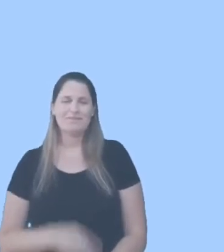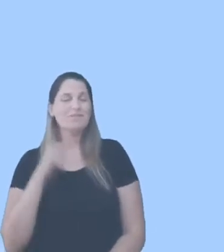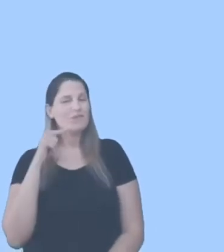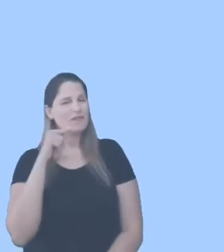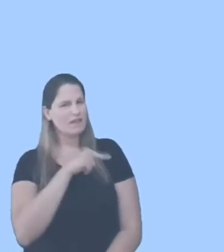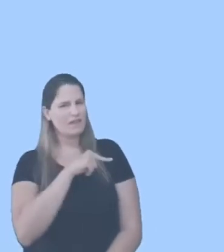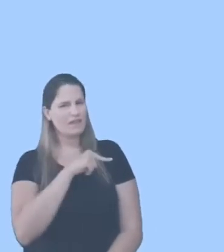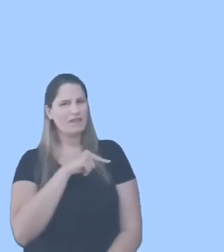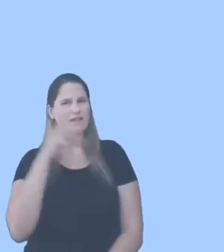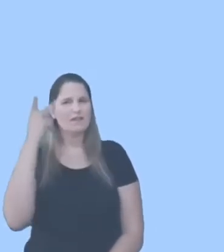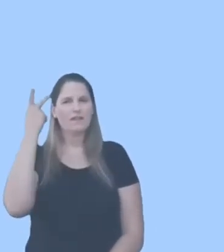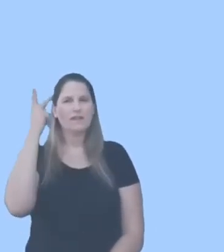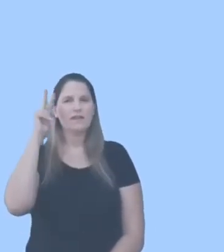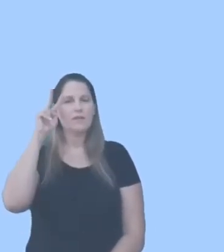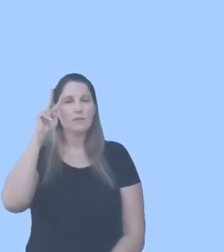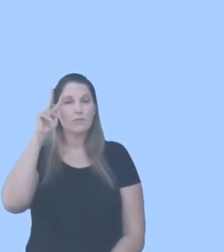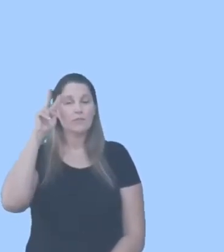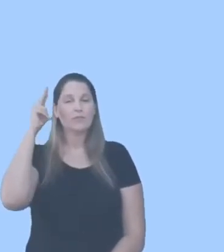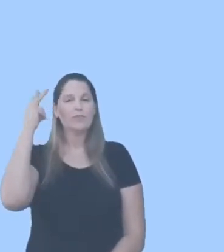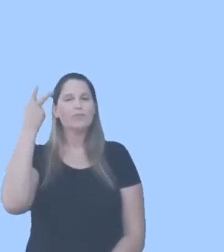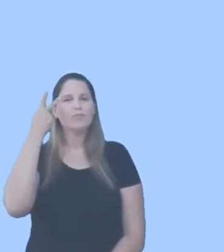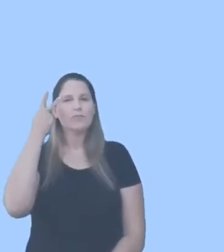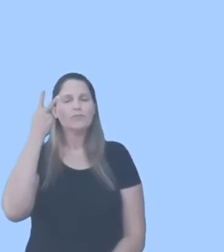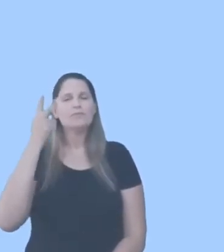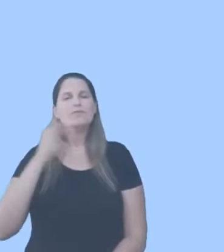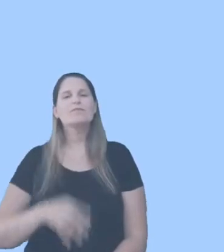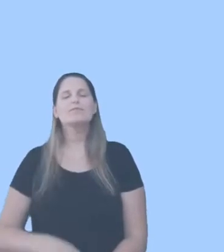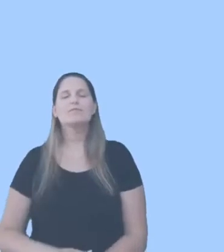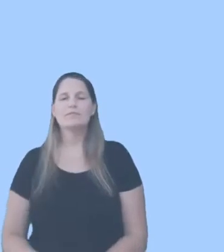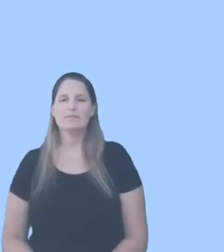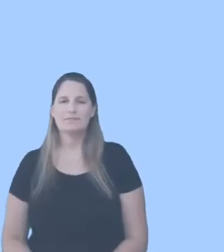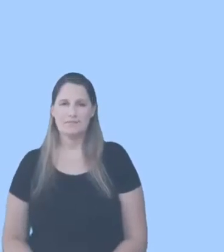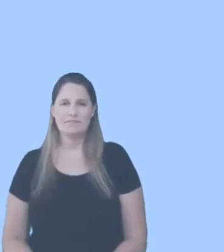ele mudou um pouco esse pensamento.